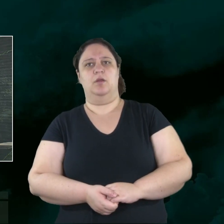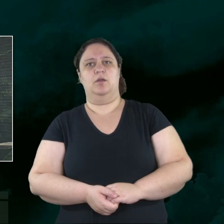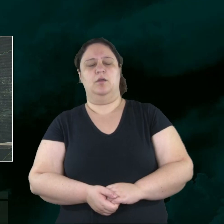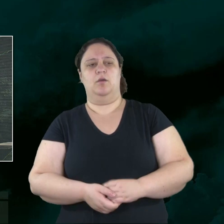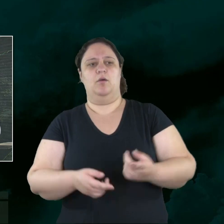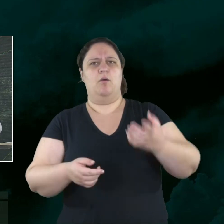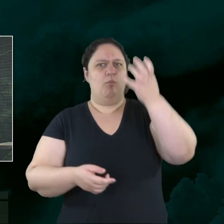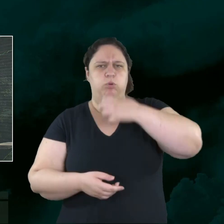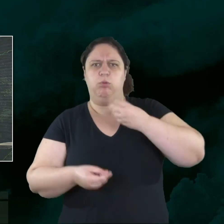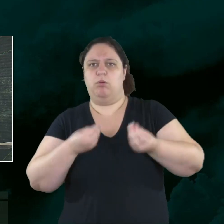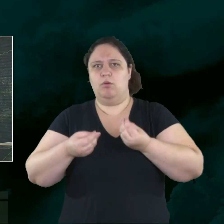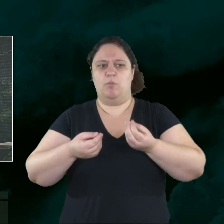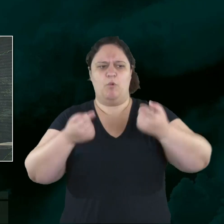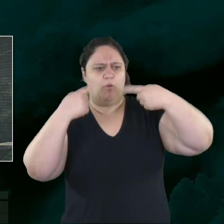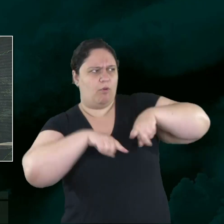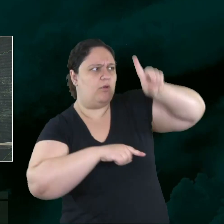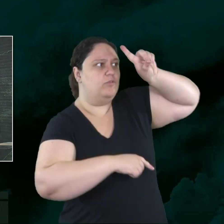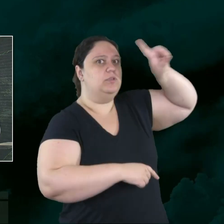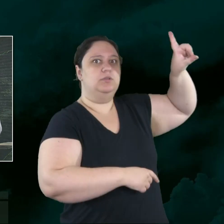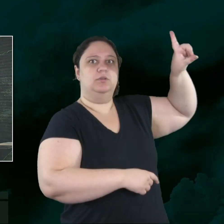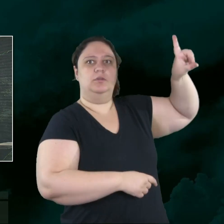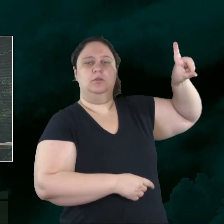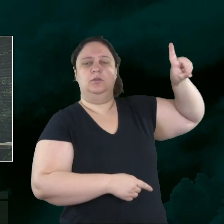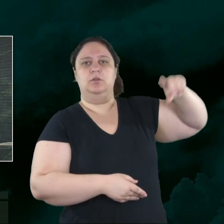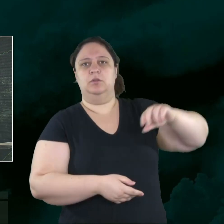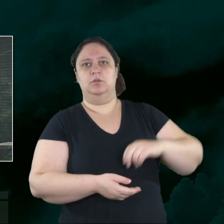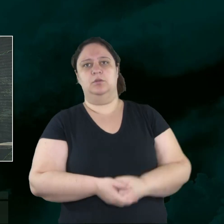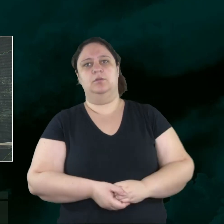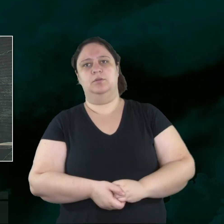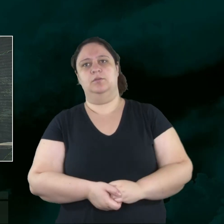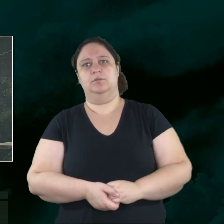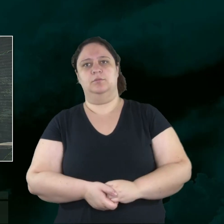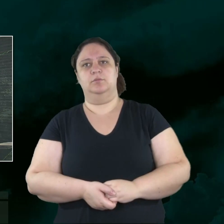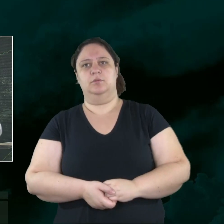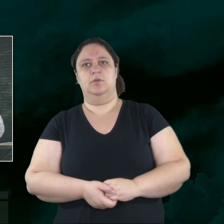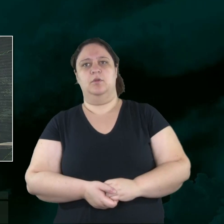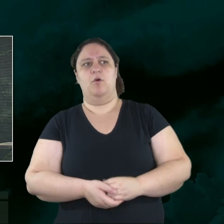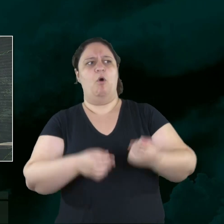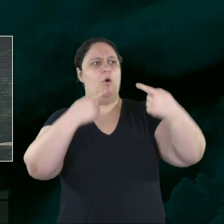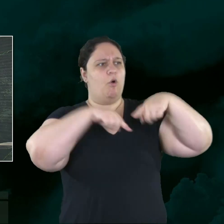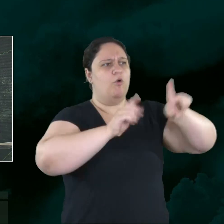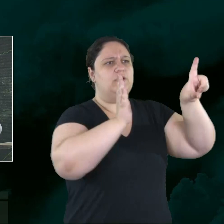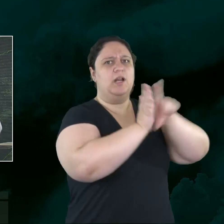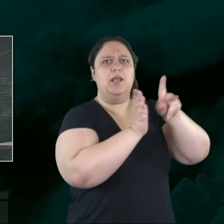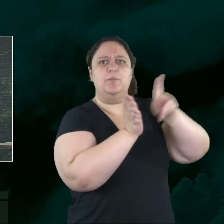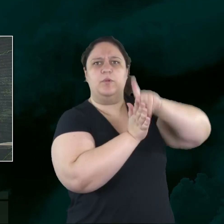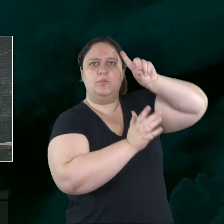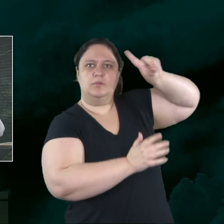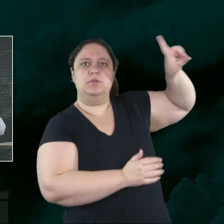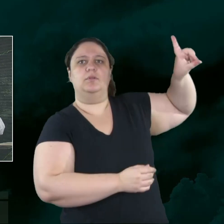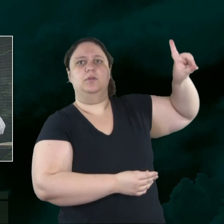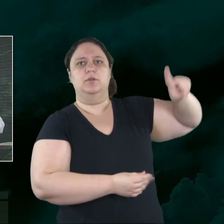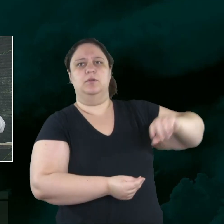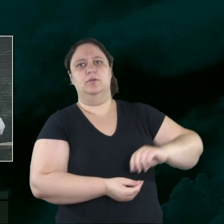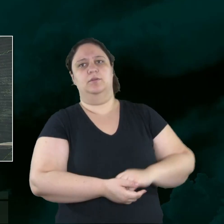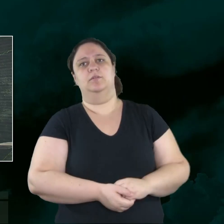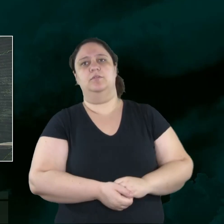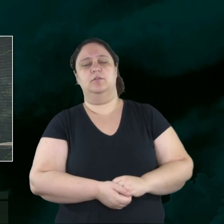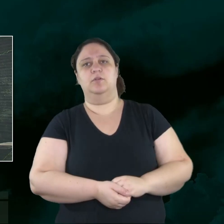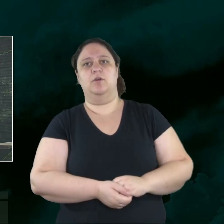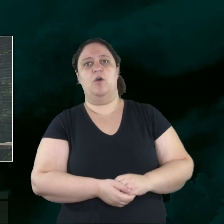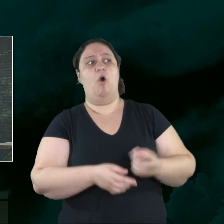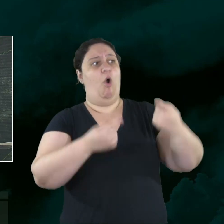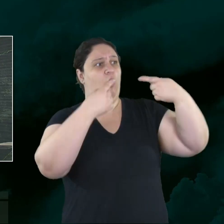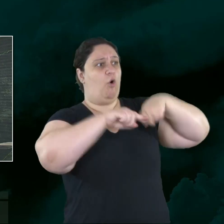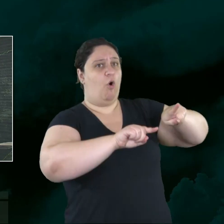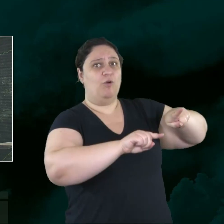Deus, se enfurecem, né, contra a lei de Deus, contra a palavra de Deus, contra tudo